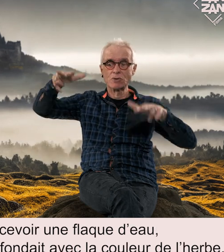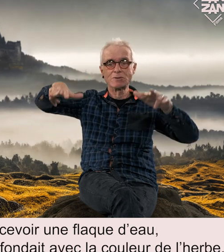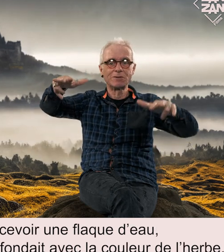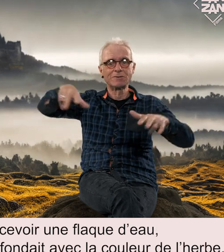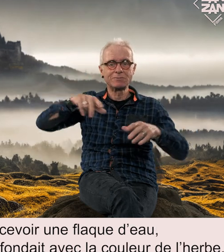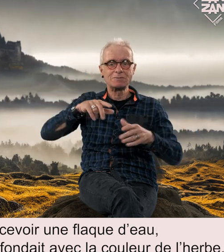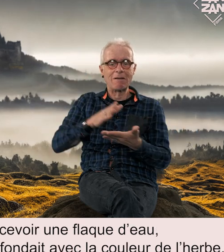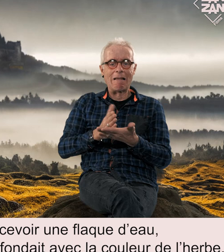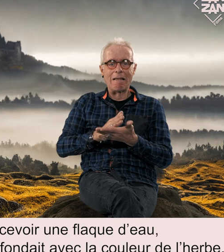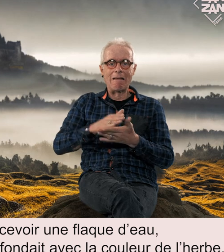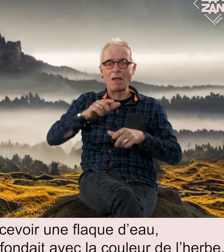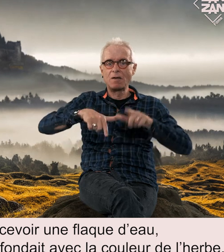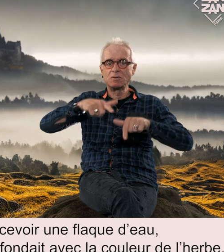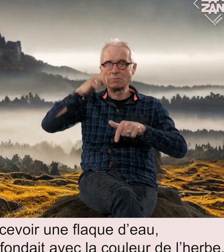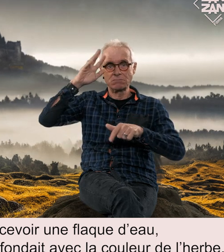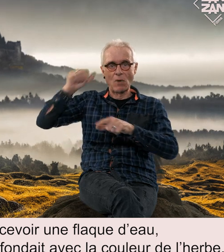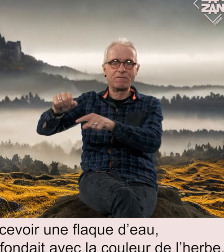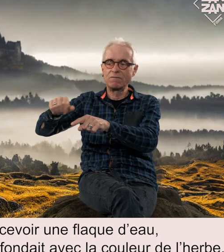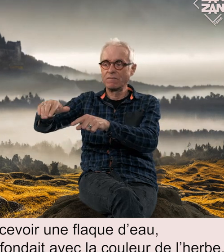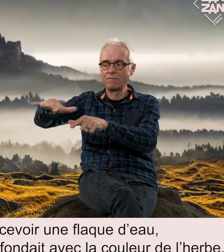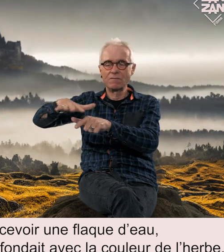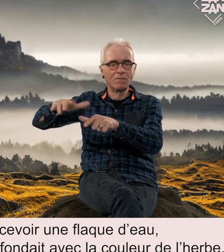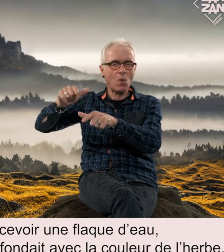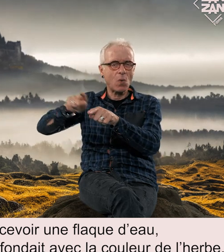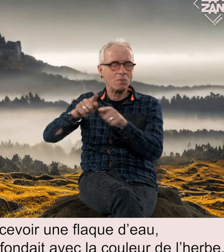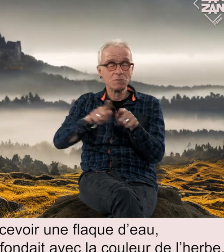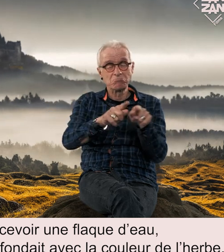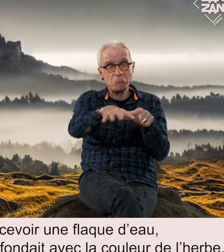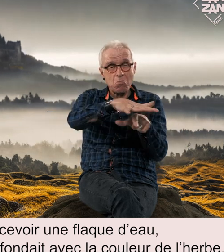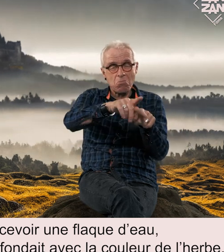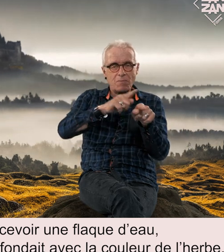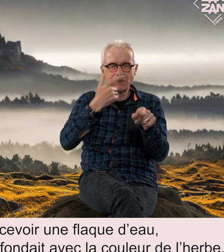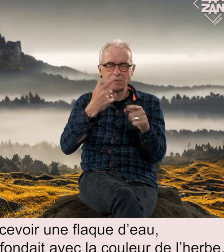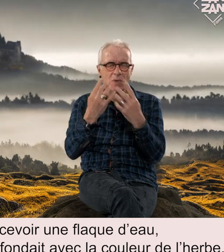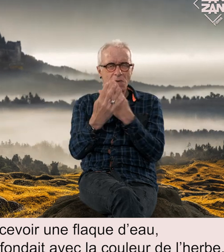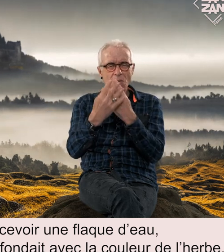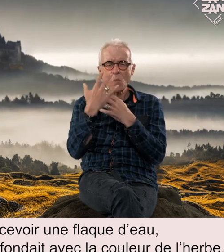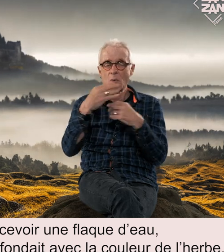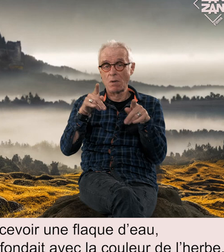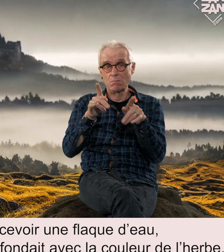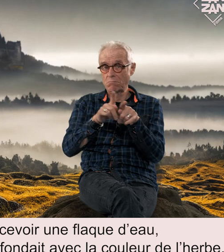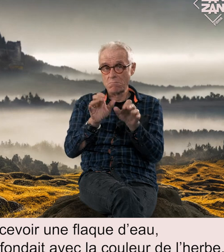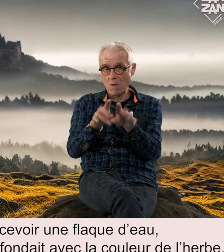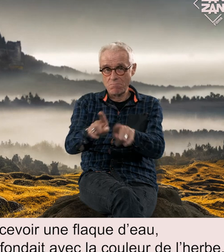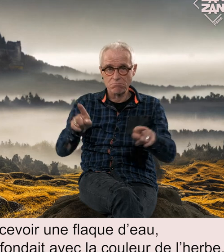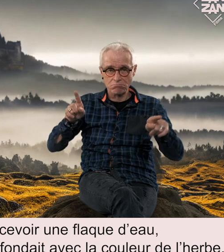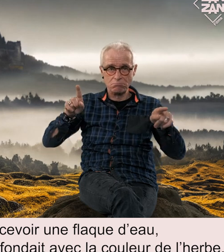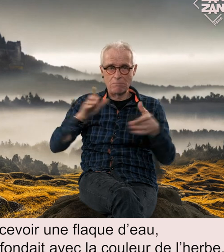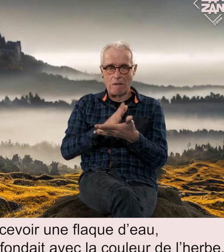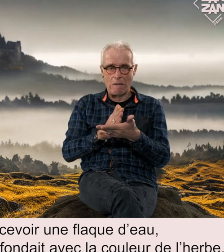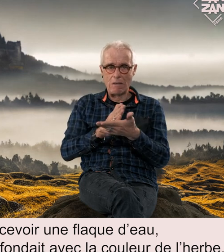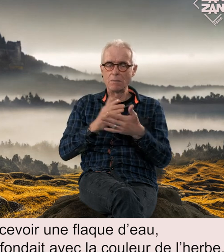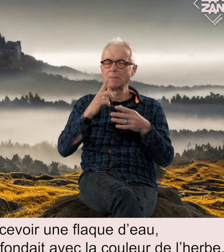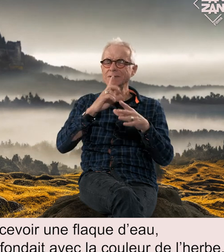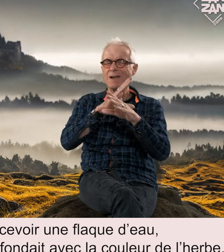croyant apercevoir une flaque d'eau où bien la surface des mars tranquilles se confondait avec la couleur de l'herbe. C'était partout un grand silence,